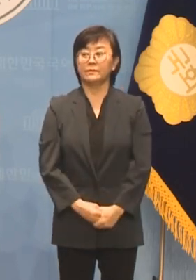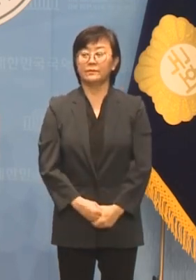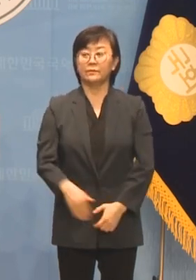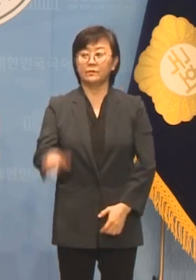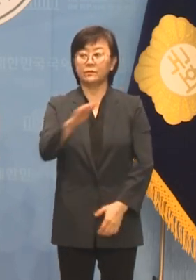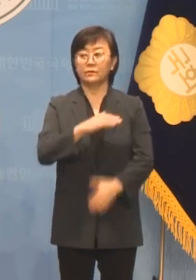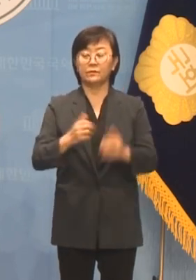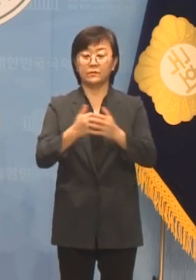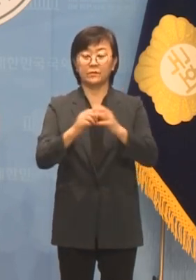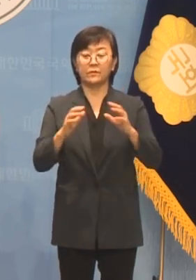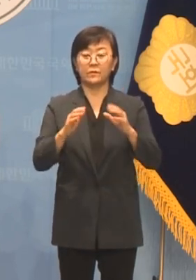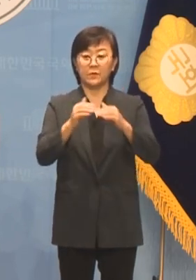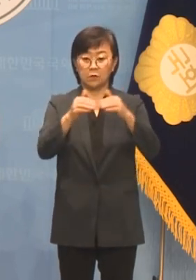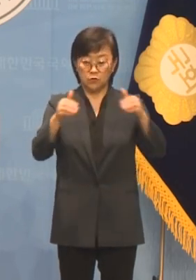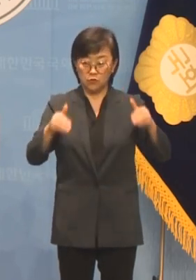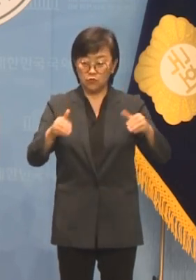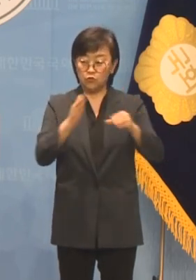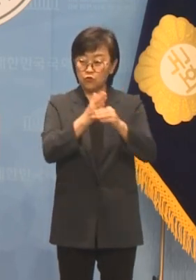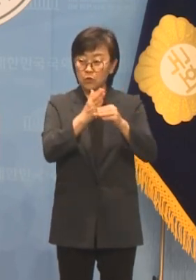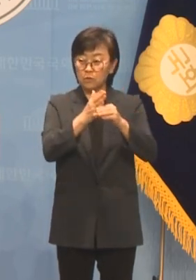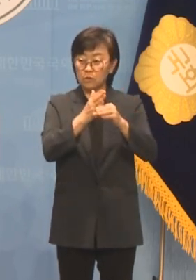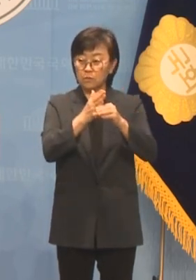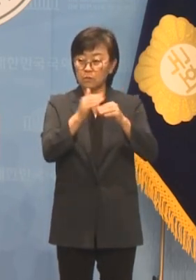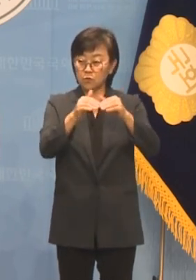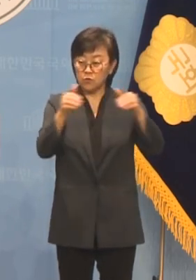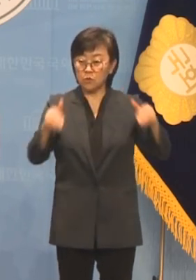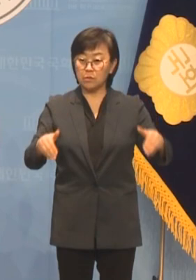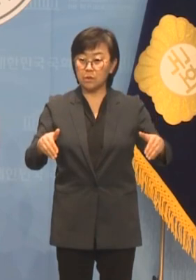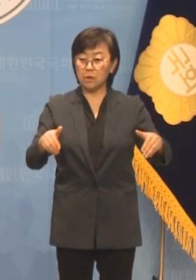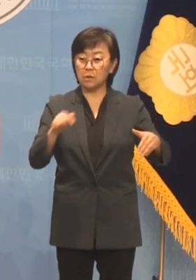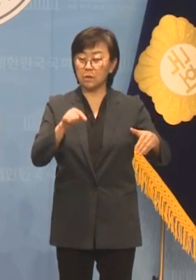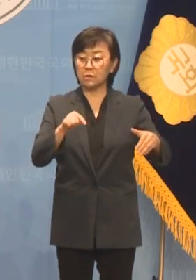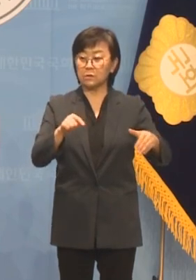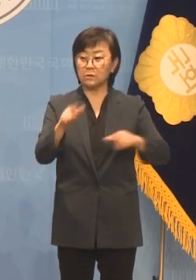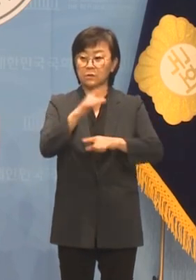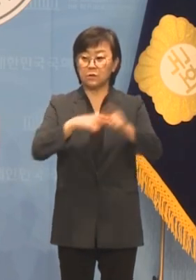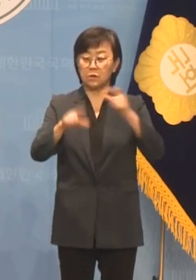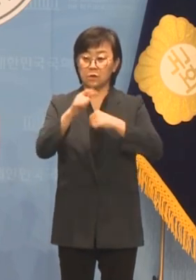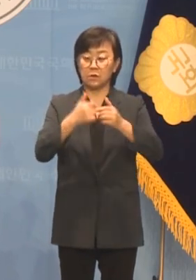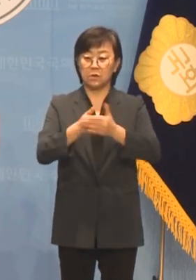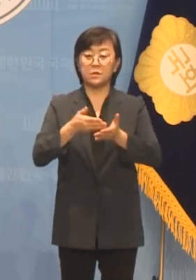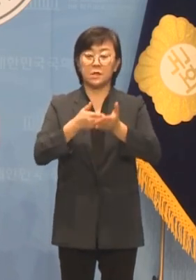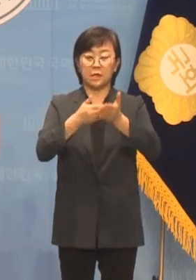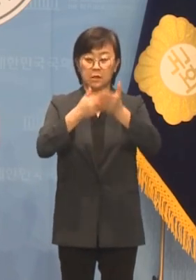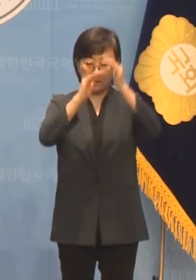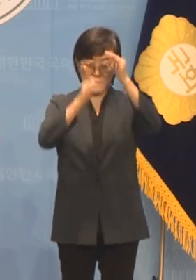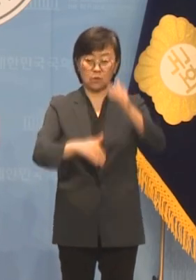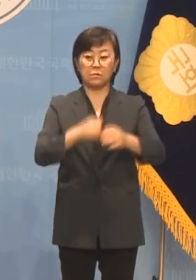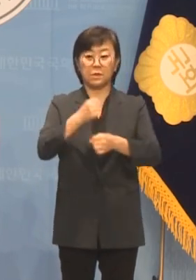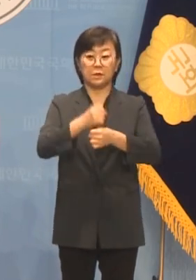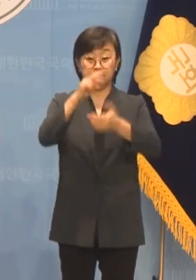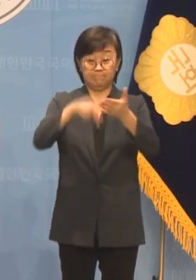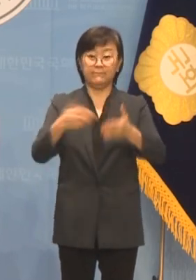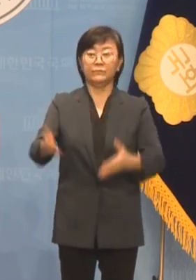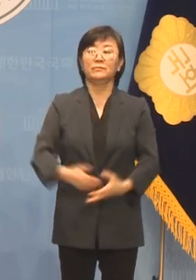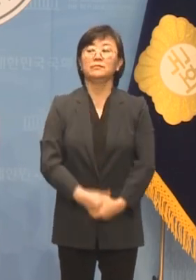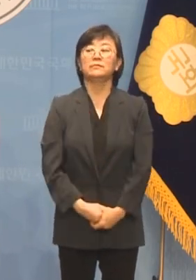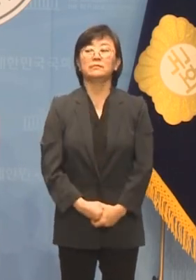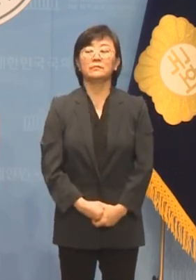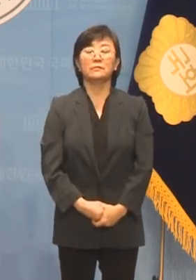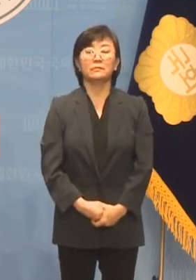적어도 중립지대에 있는 저희들이 그거를 심사숙고해서 제안문을 만들어봤습니다. 먼저 낭독해드리도록